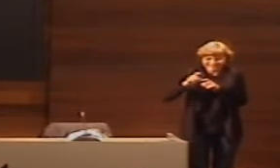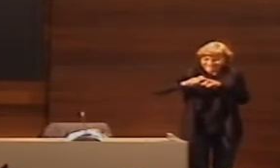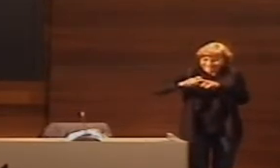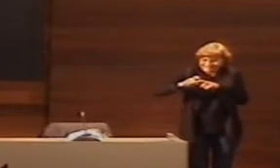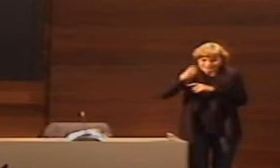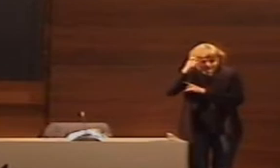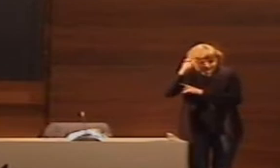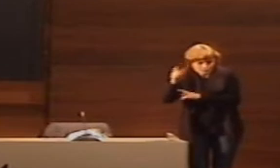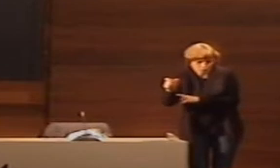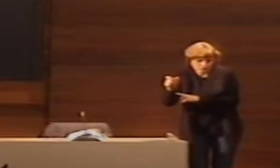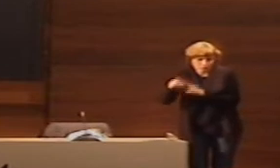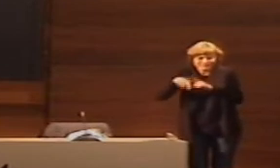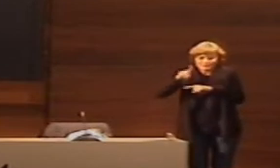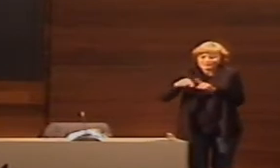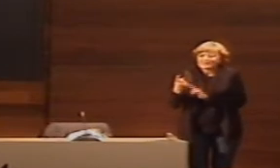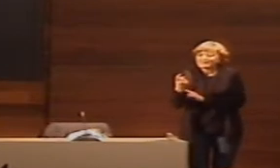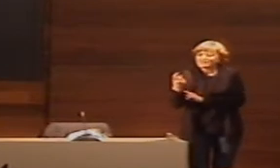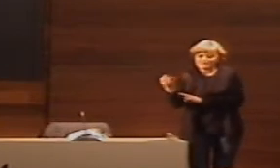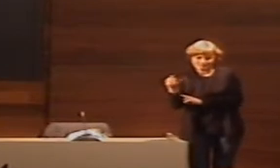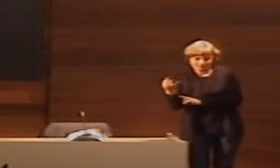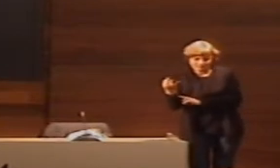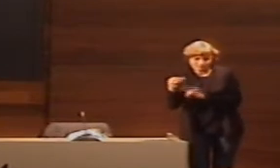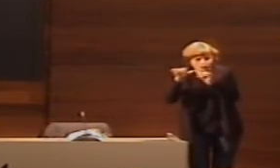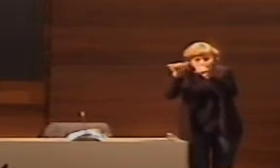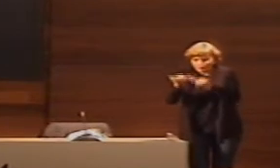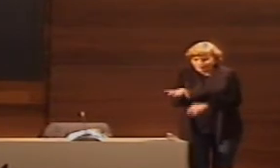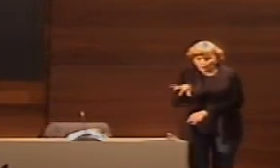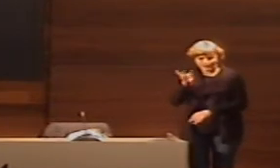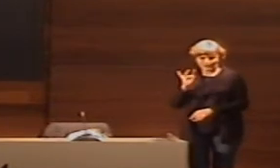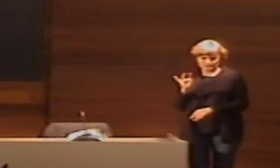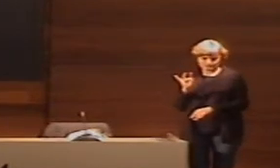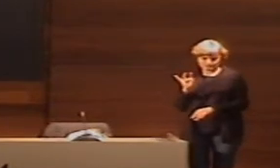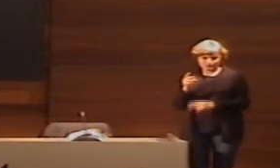de los municipios que hagan más apropiado un sistema u otro, etcétera.